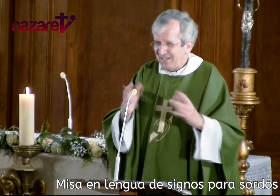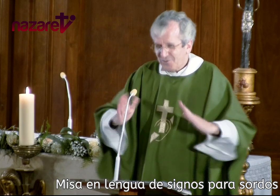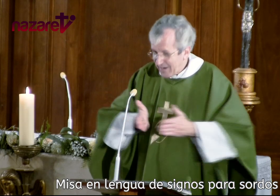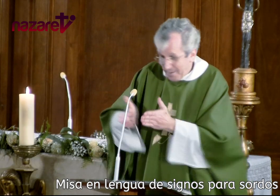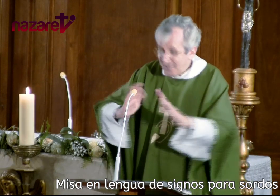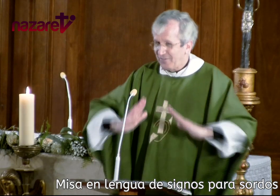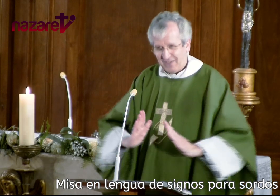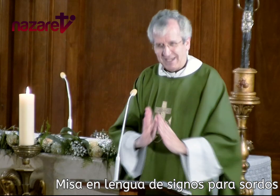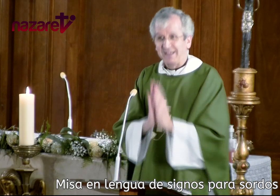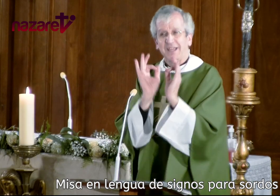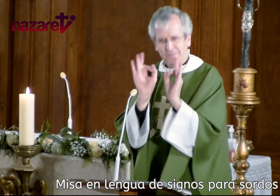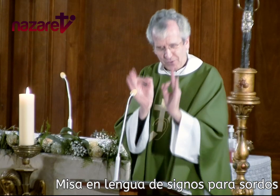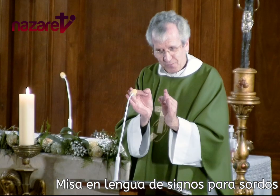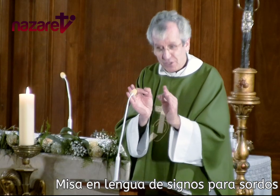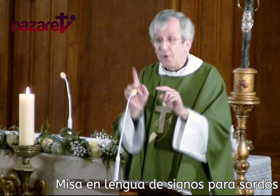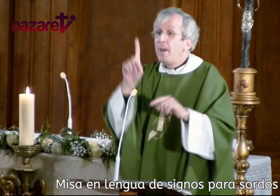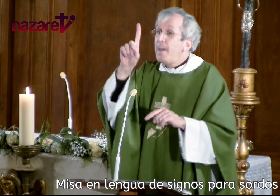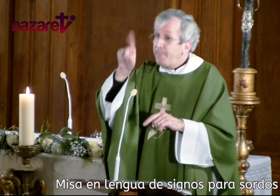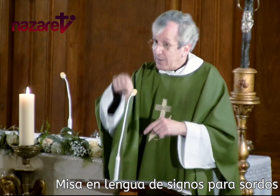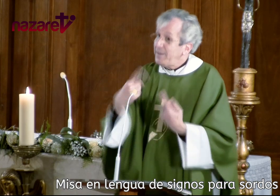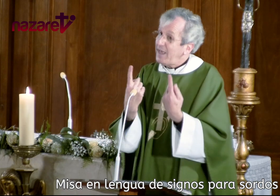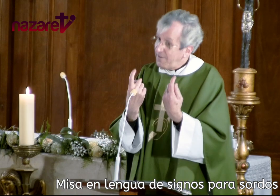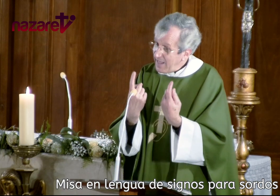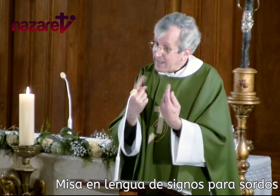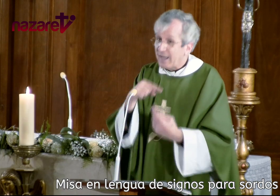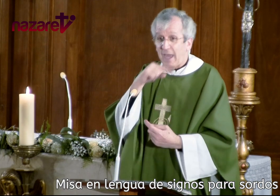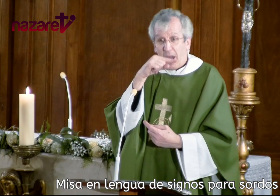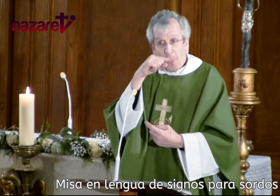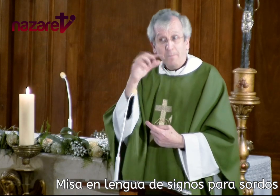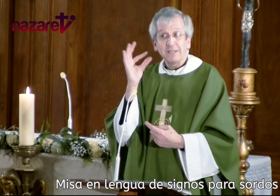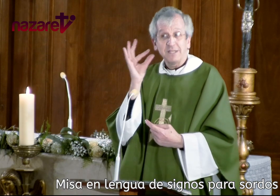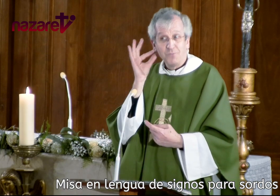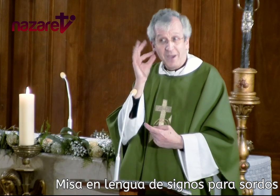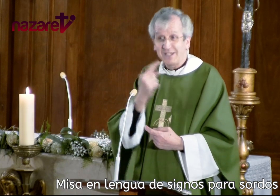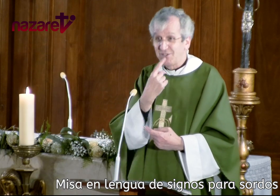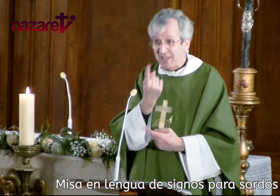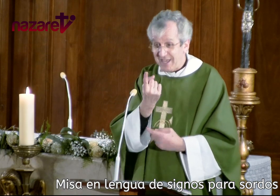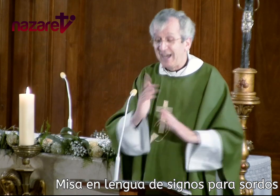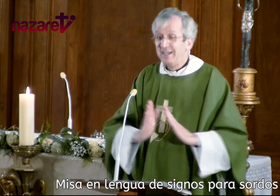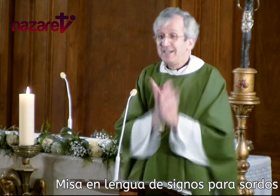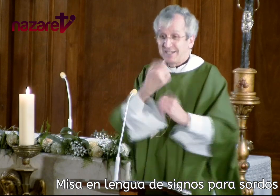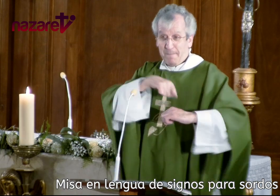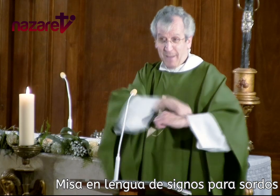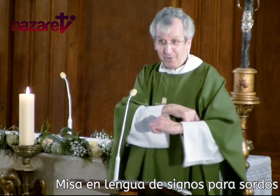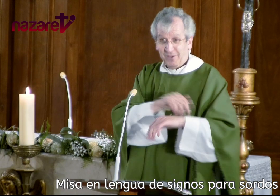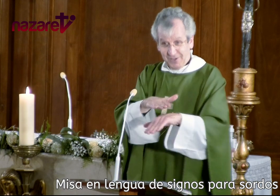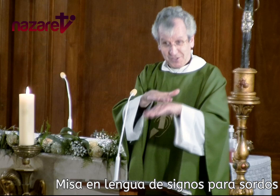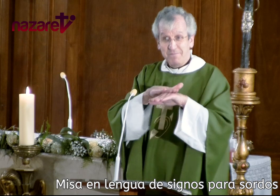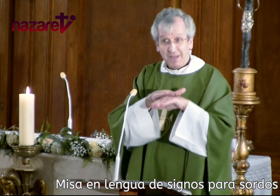es un camino de santidad por supuesto pero también hace falta que haya hombres y mujeres nos decía san pablo nos invitaba a